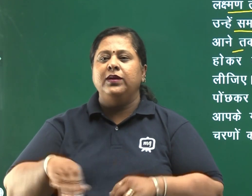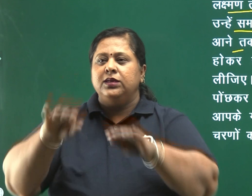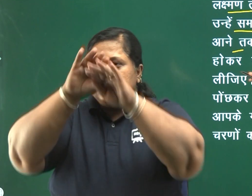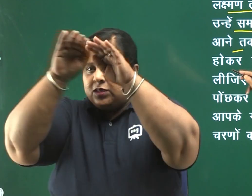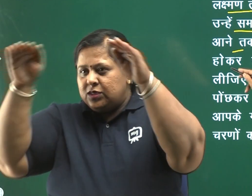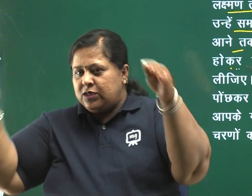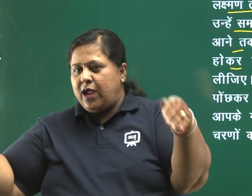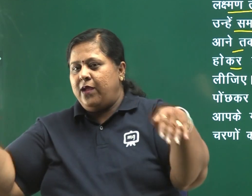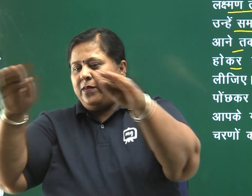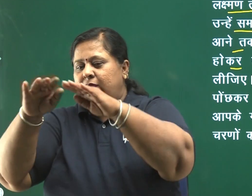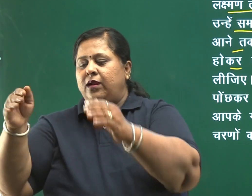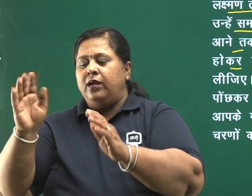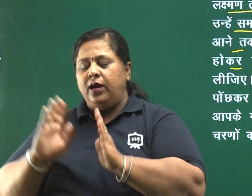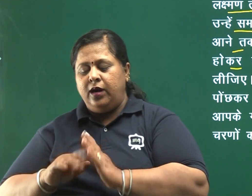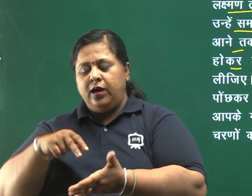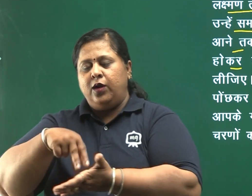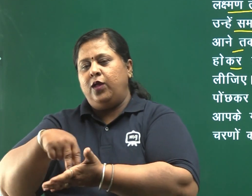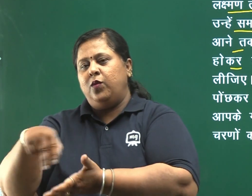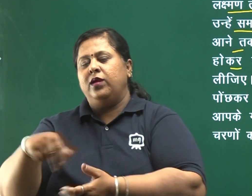खड़े होकर